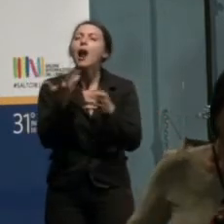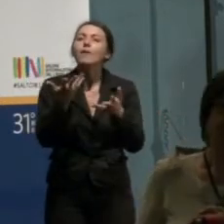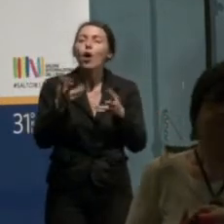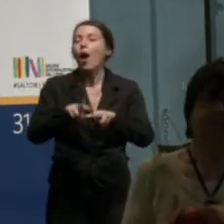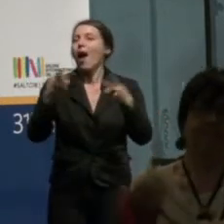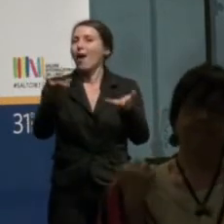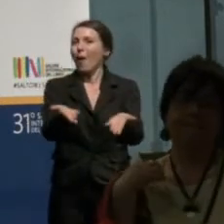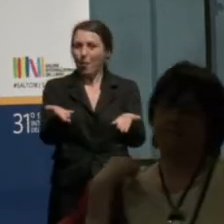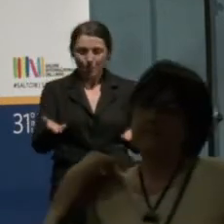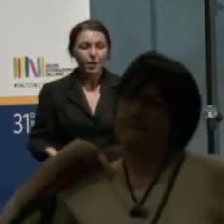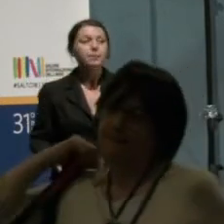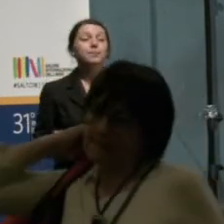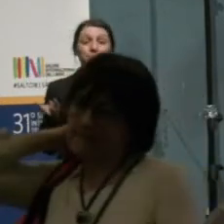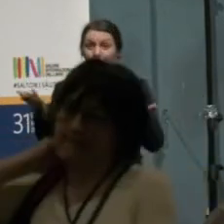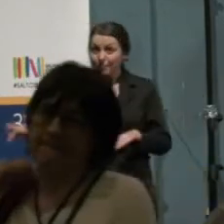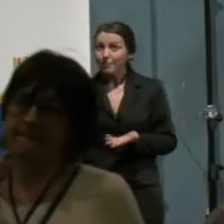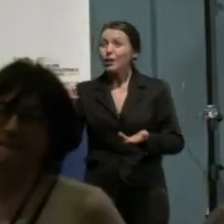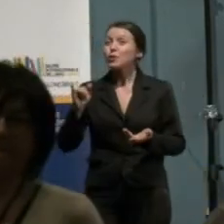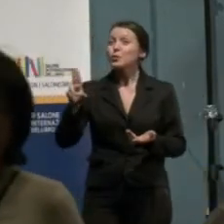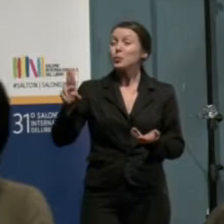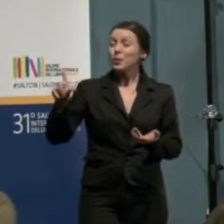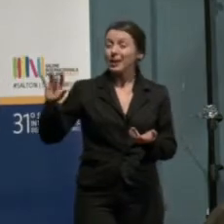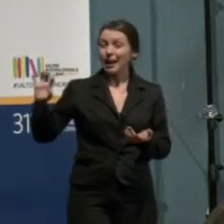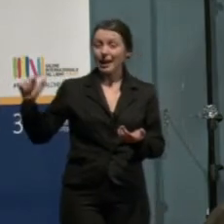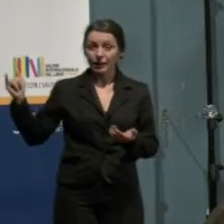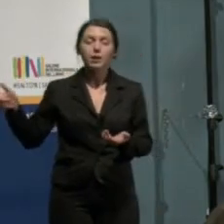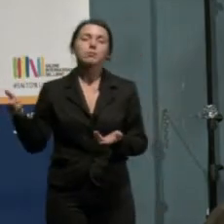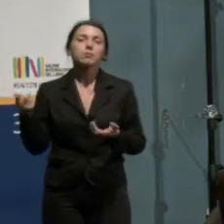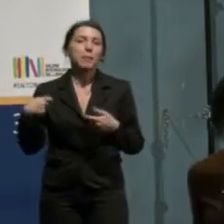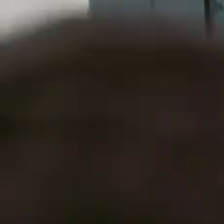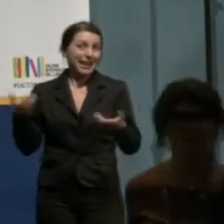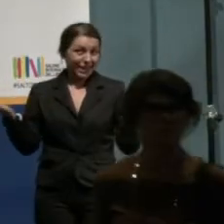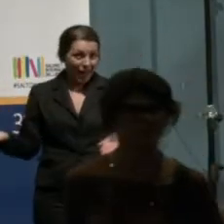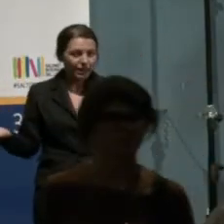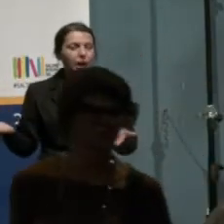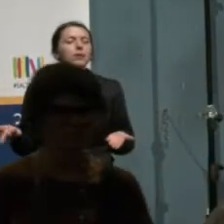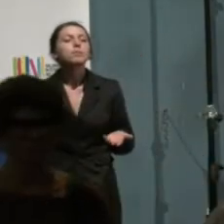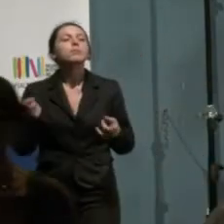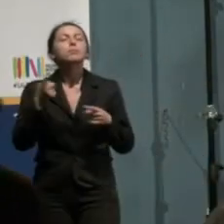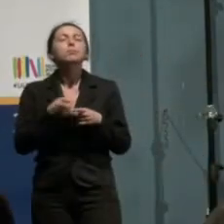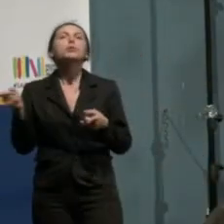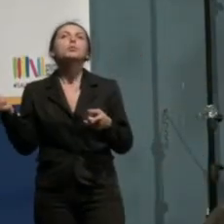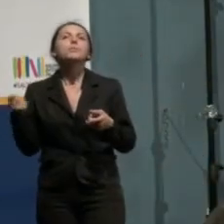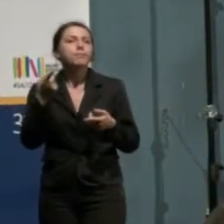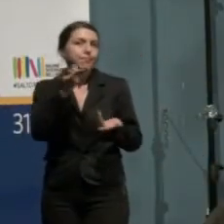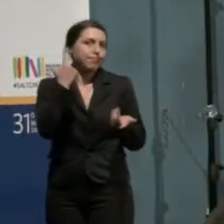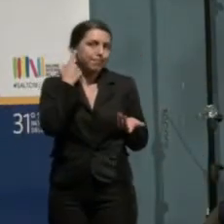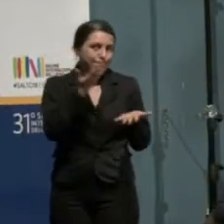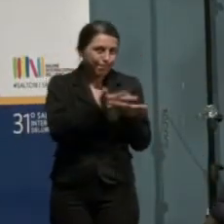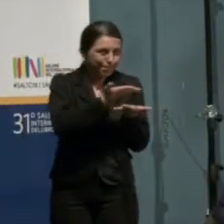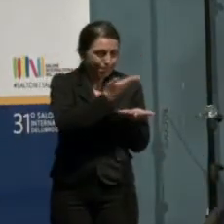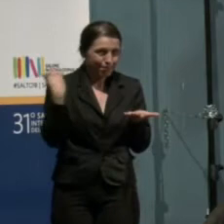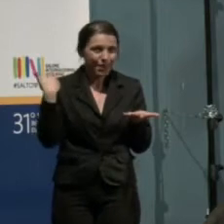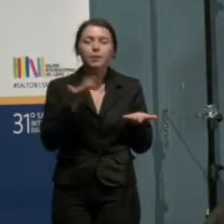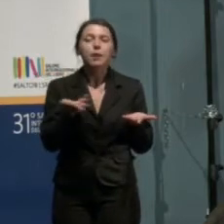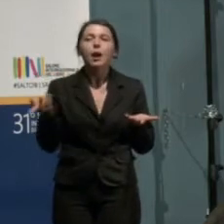giuseppe giu rete presidente della giuria del presidente della stampa è però la persona che avete sentito ha garantito con il suo lavoro è